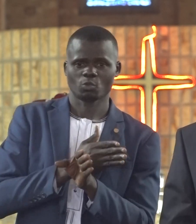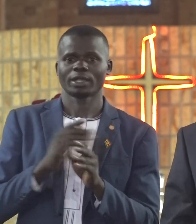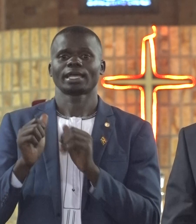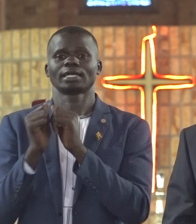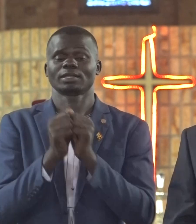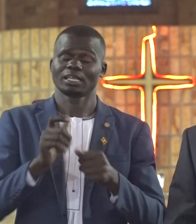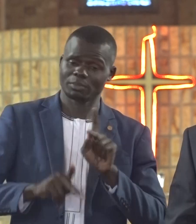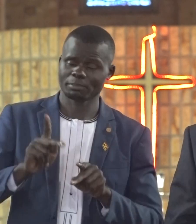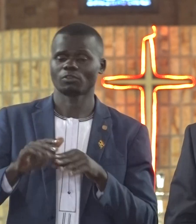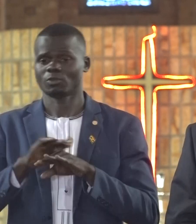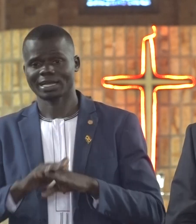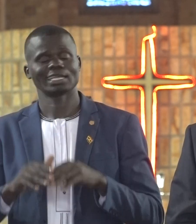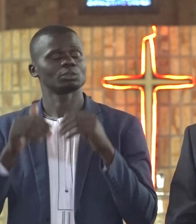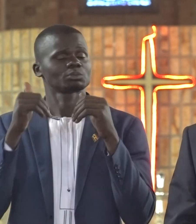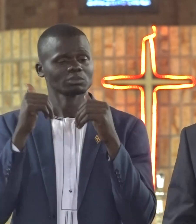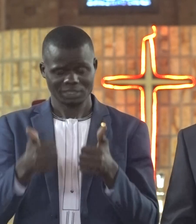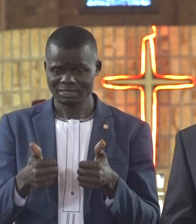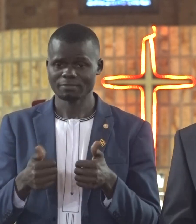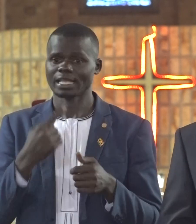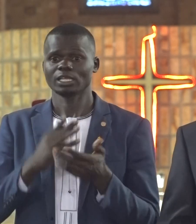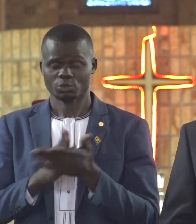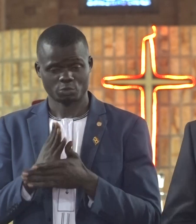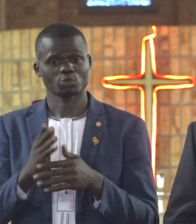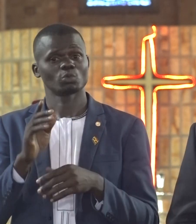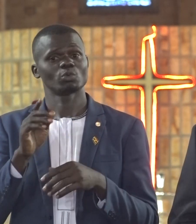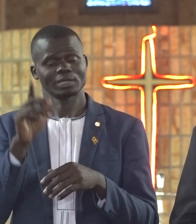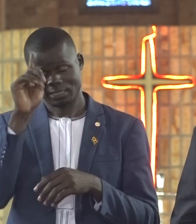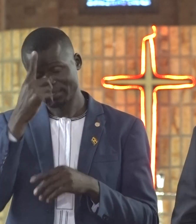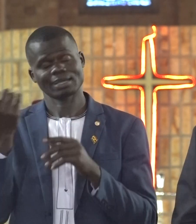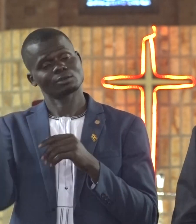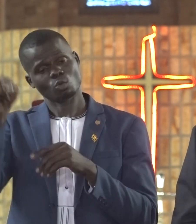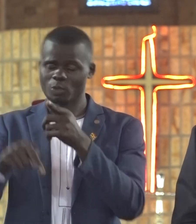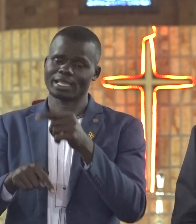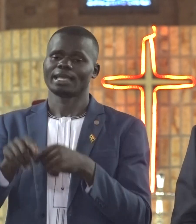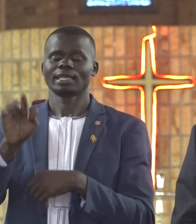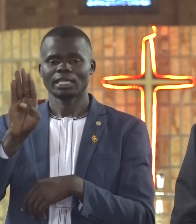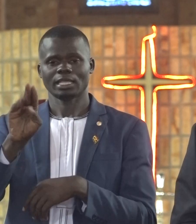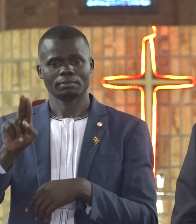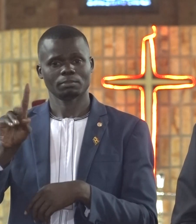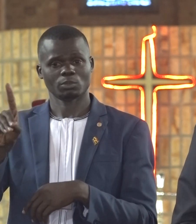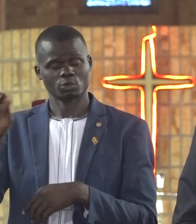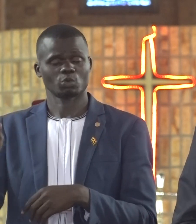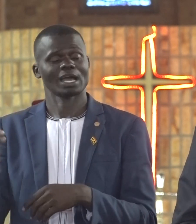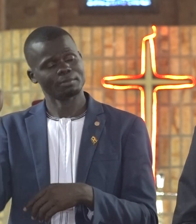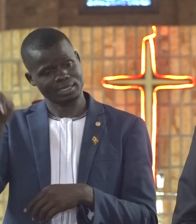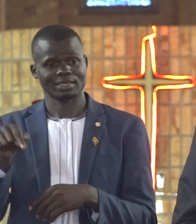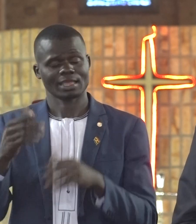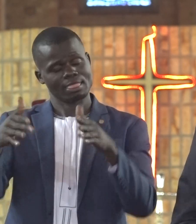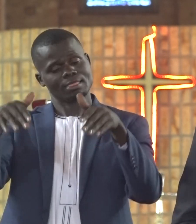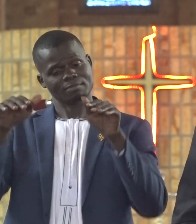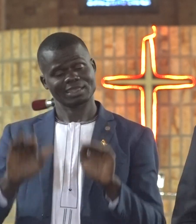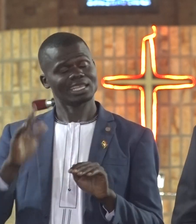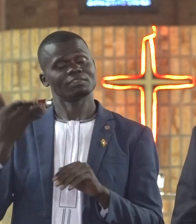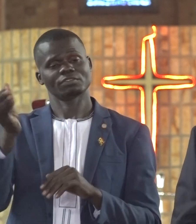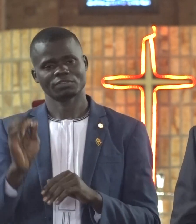abantu ba Buganda nga bassa kimu nti Kabaka agende Naggalabi Buddo. Singa sibe gwali, kyandibadde